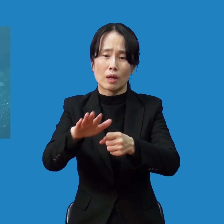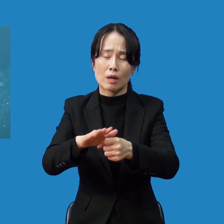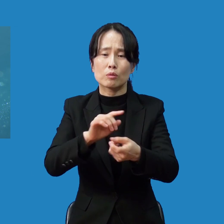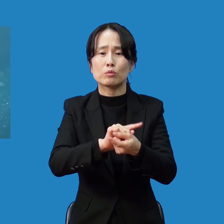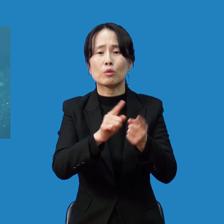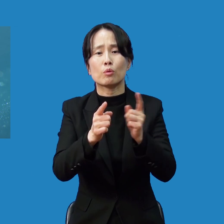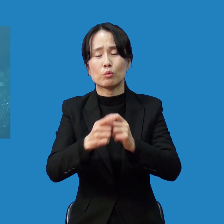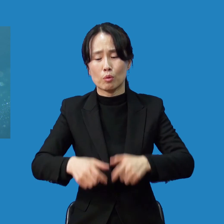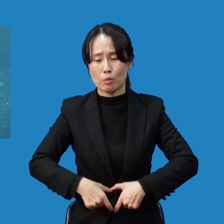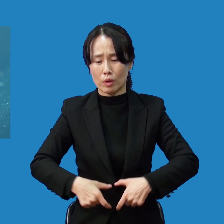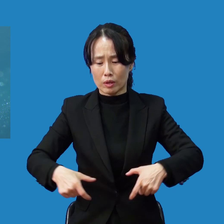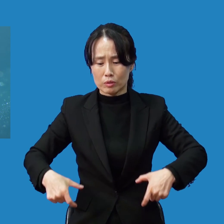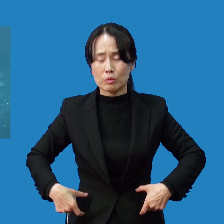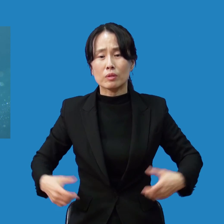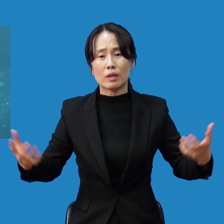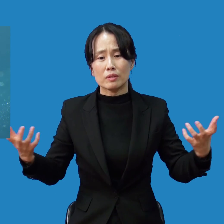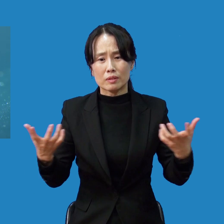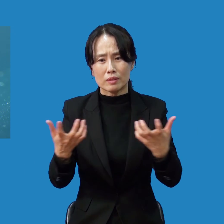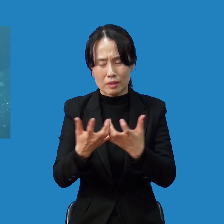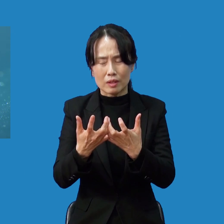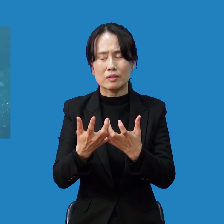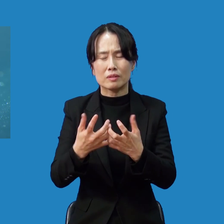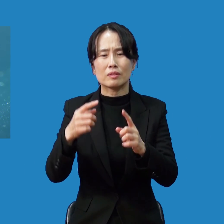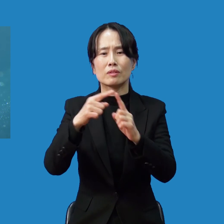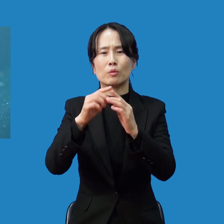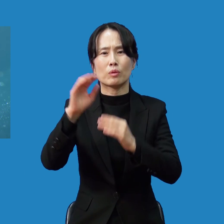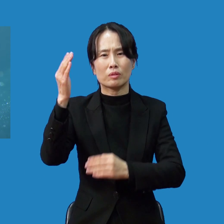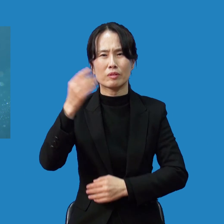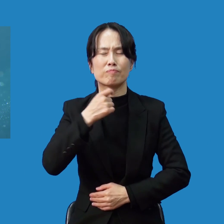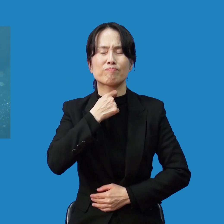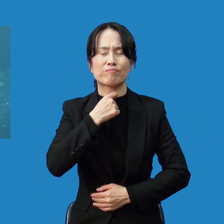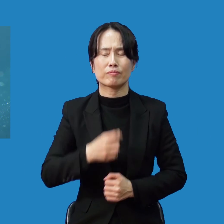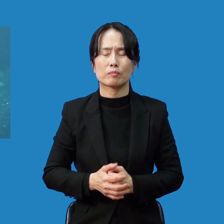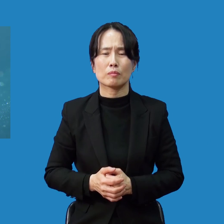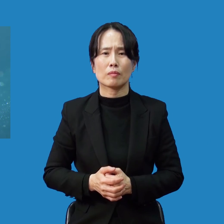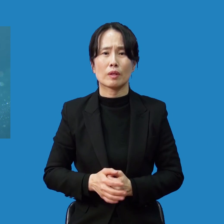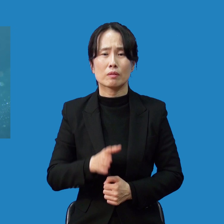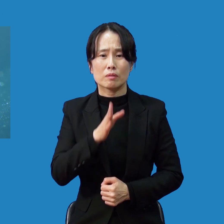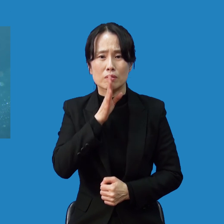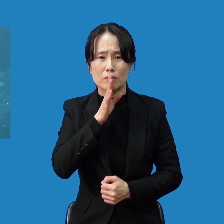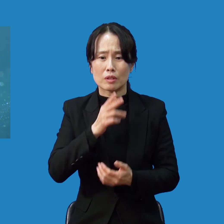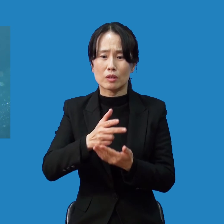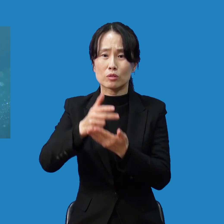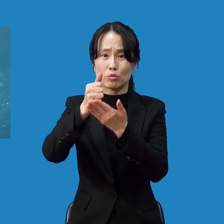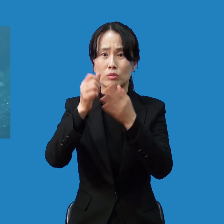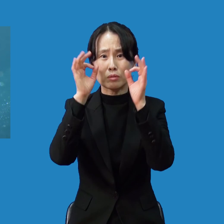되기를 바랍니다. 정말 주님 보시기에 기뻐하실 수 있는